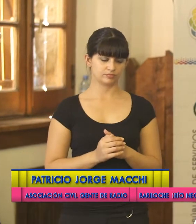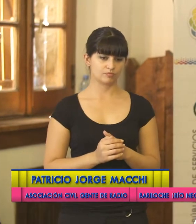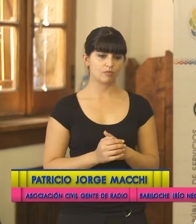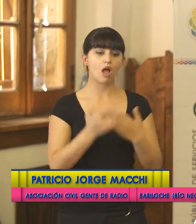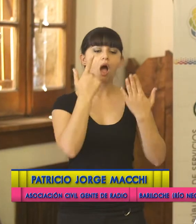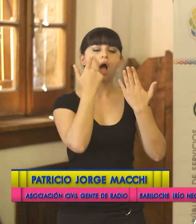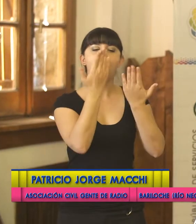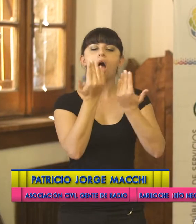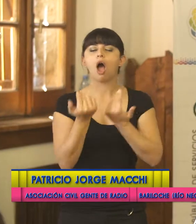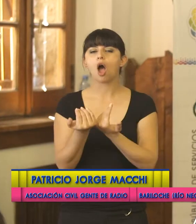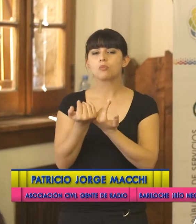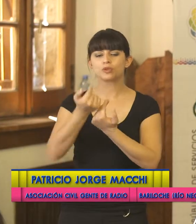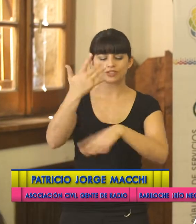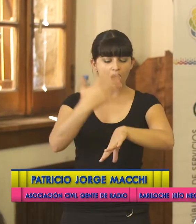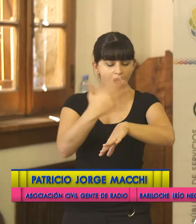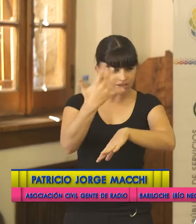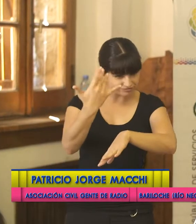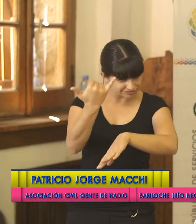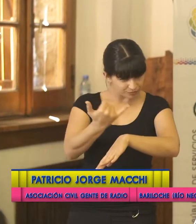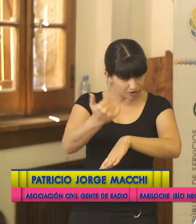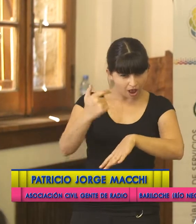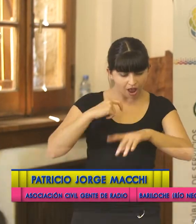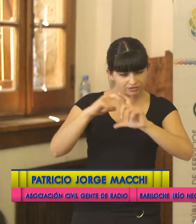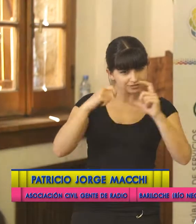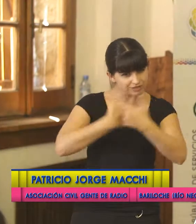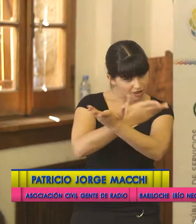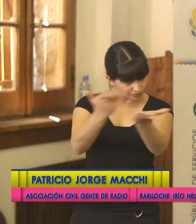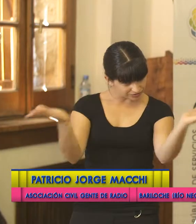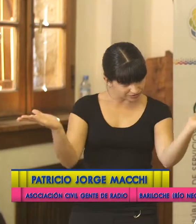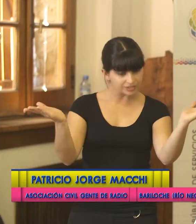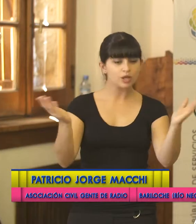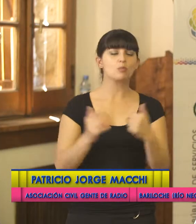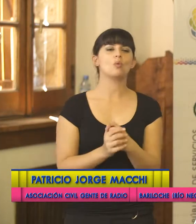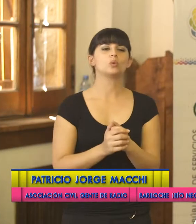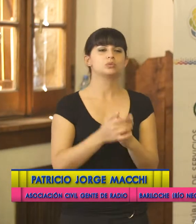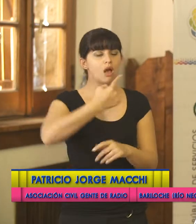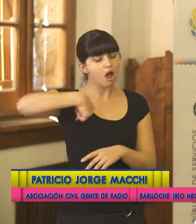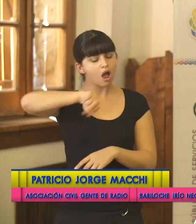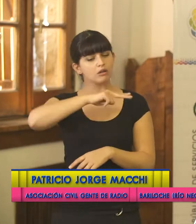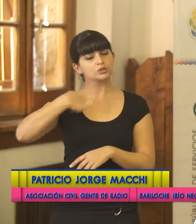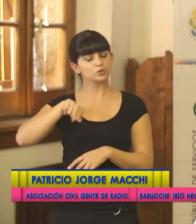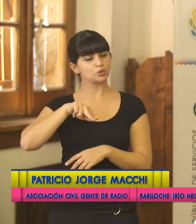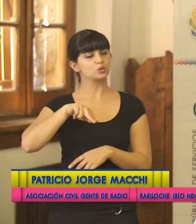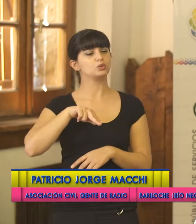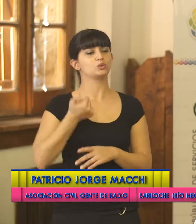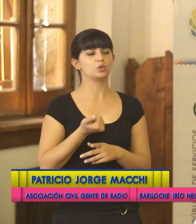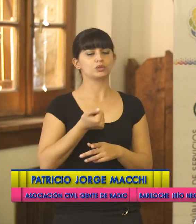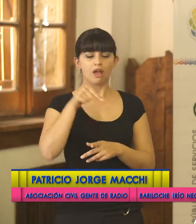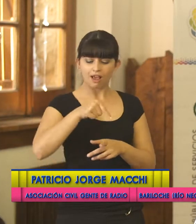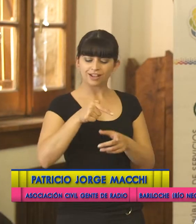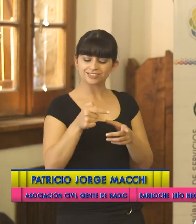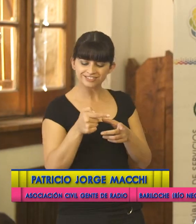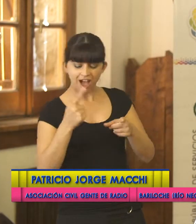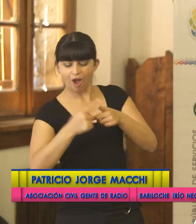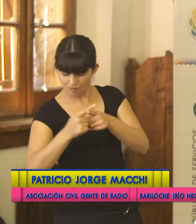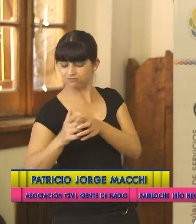aprovechando estos cinco minutos de audiencia pública nosotros y en este marco de festejo